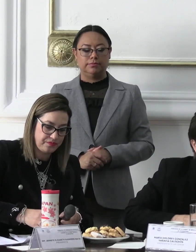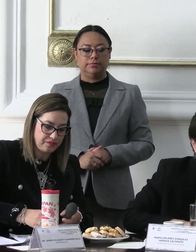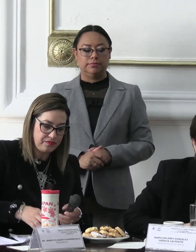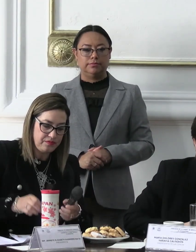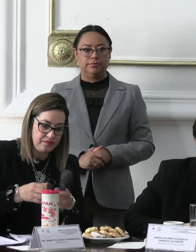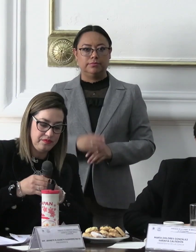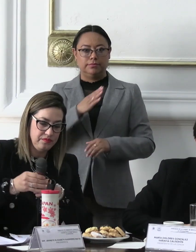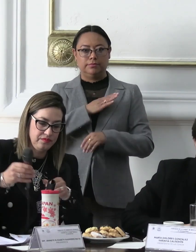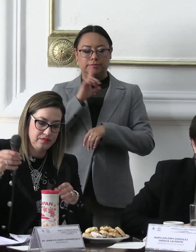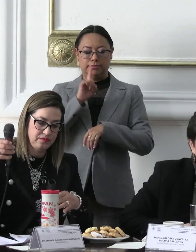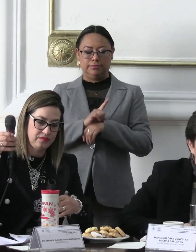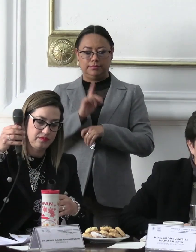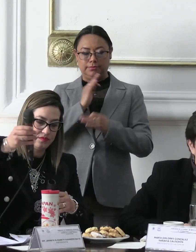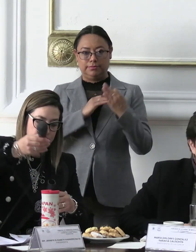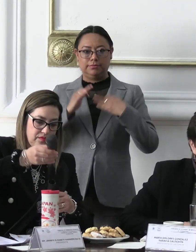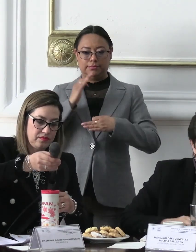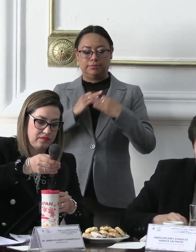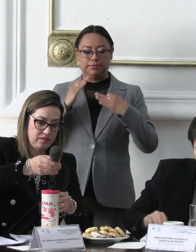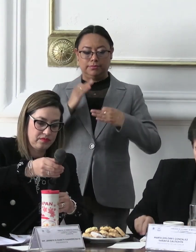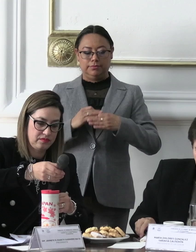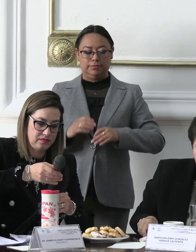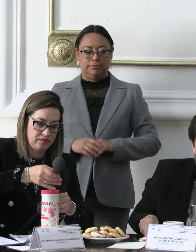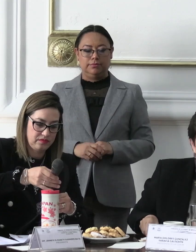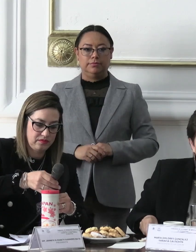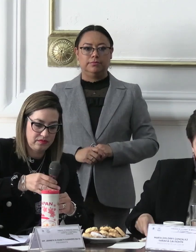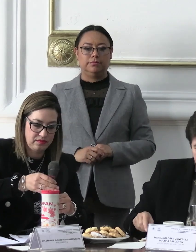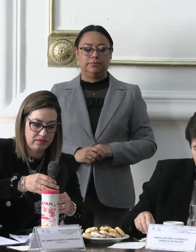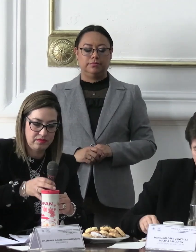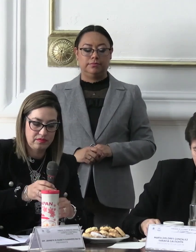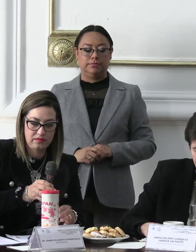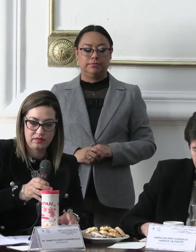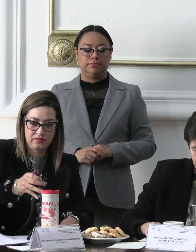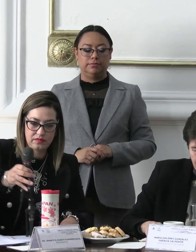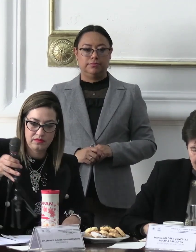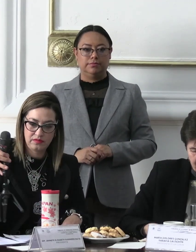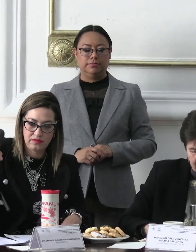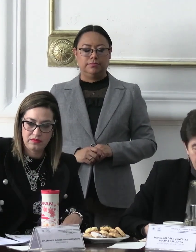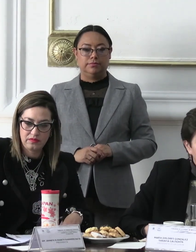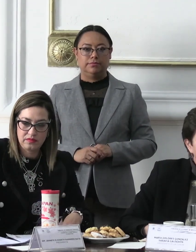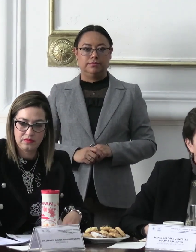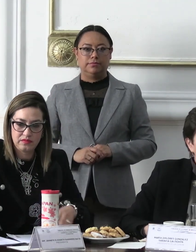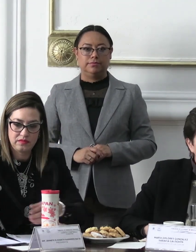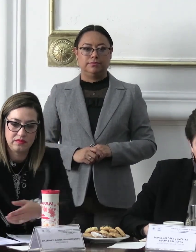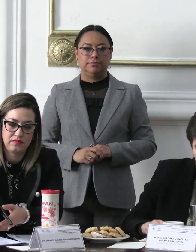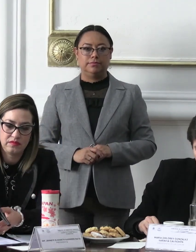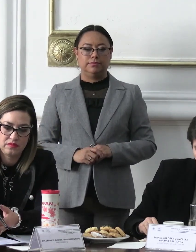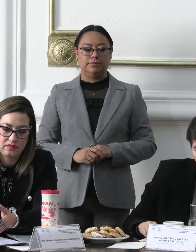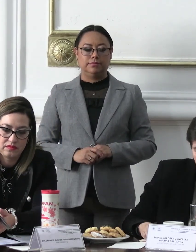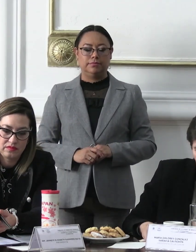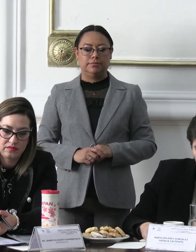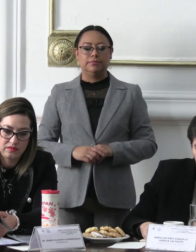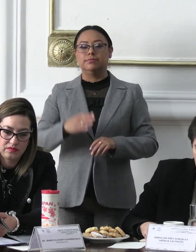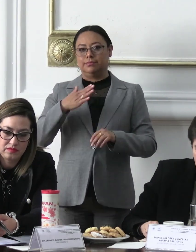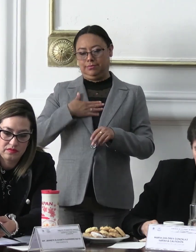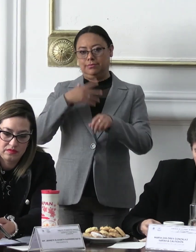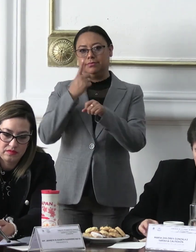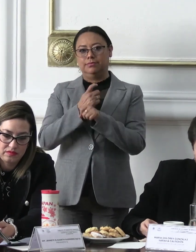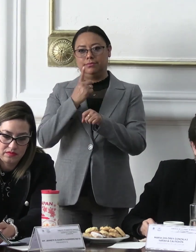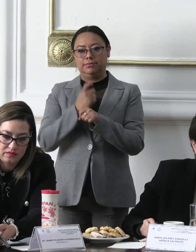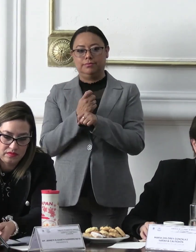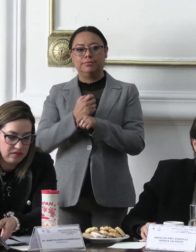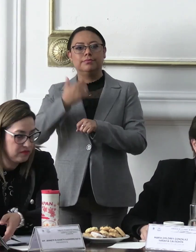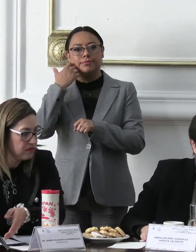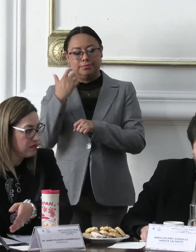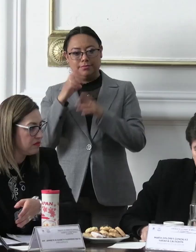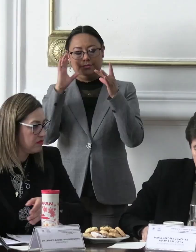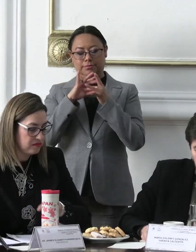Buenos días a todas, a todos, a todes. Quisiera referirme sobre todo a la propuesta